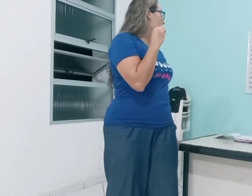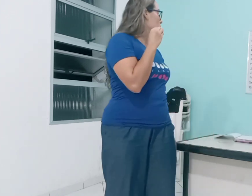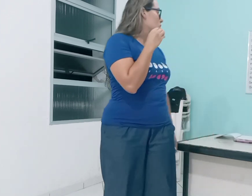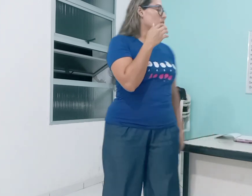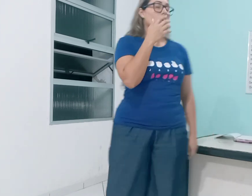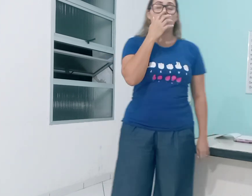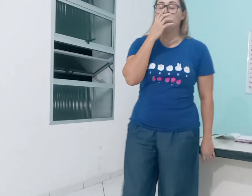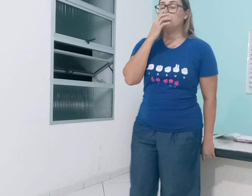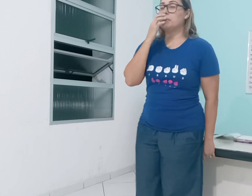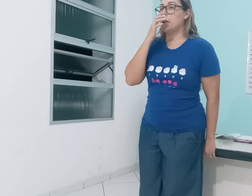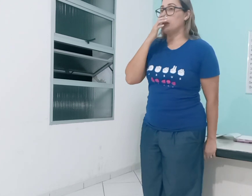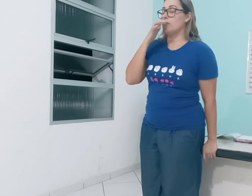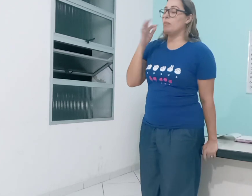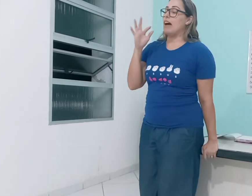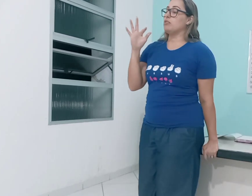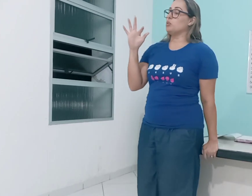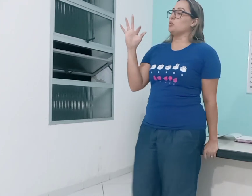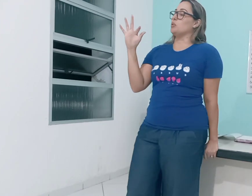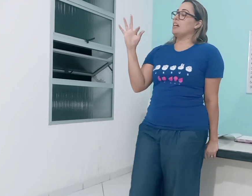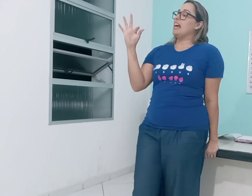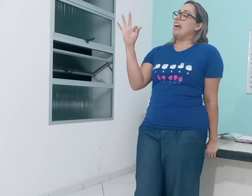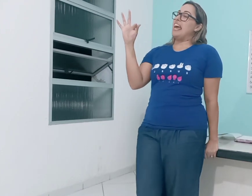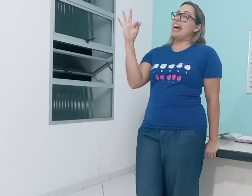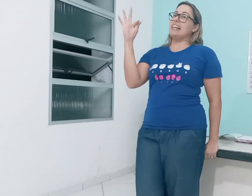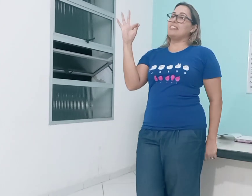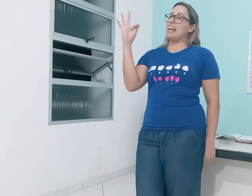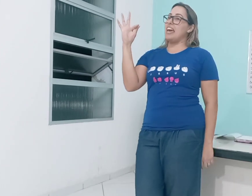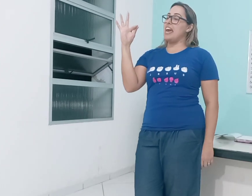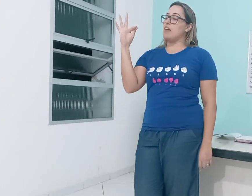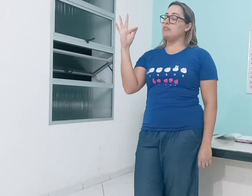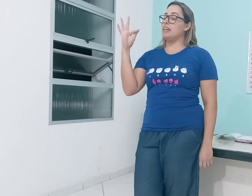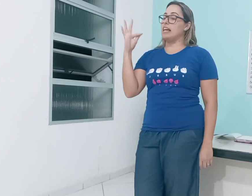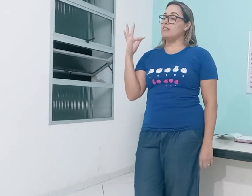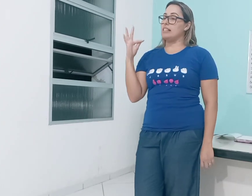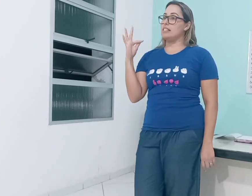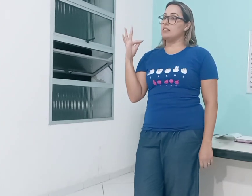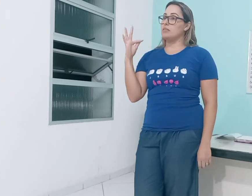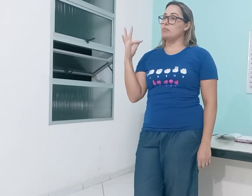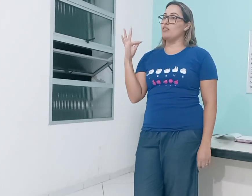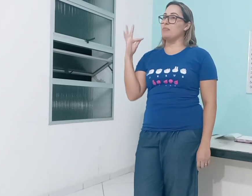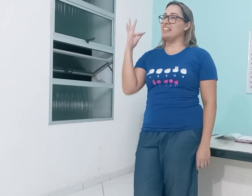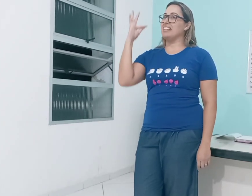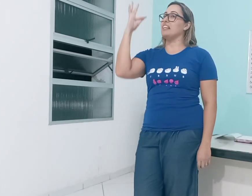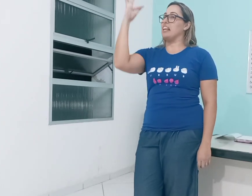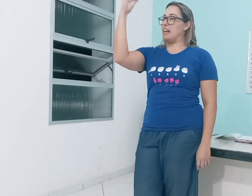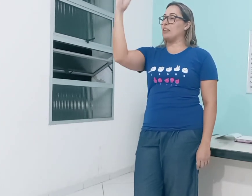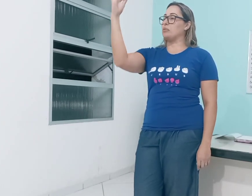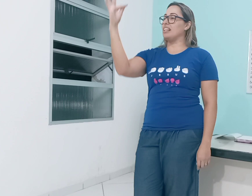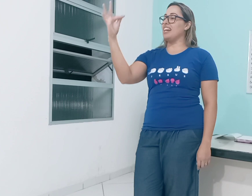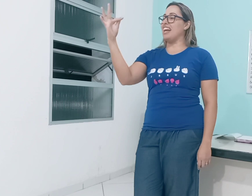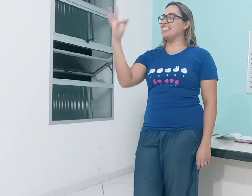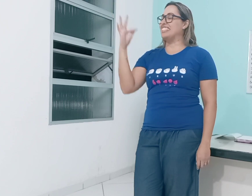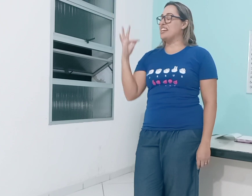Futuro? Oxe. Vamos lá, futuro. É a letra F, a gente faz esse movimento aqui, aqui tá ligado?